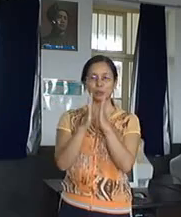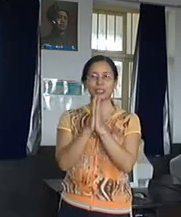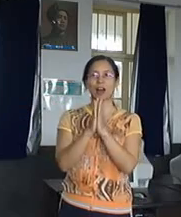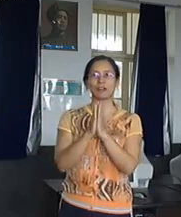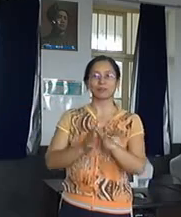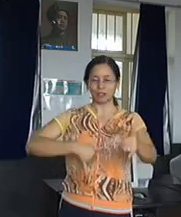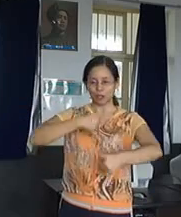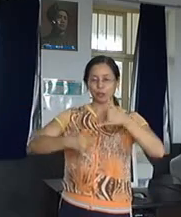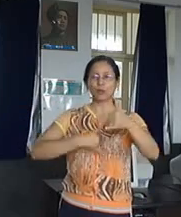永远为你鼓掌。